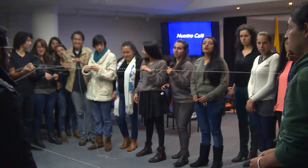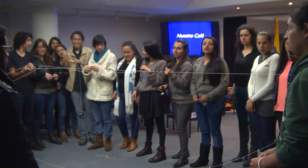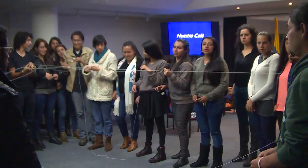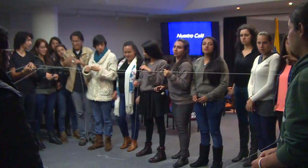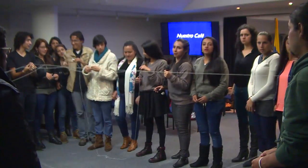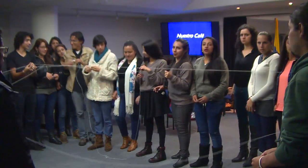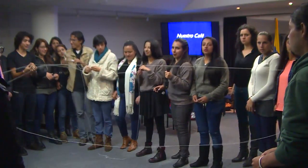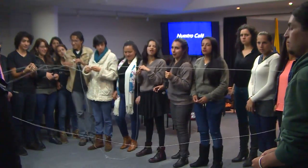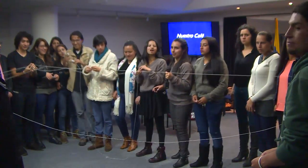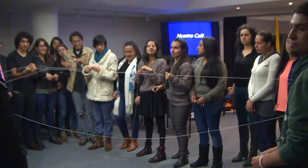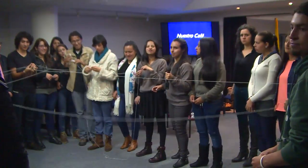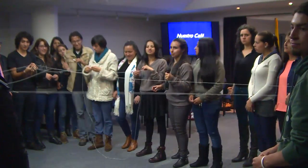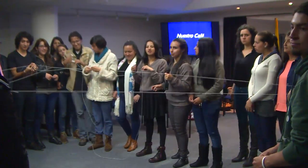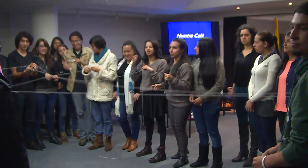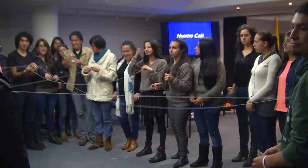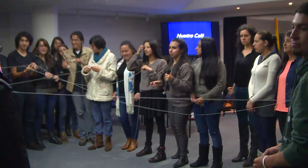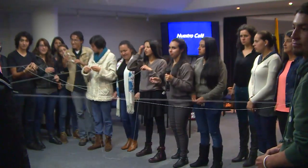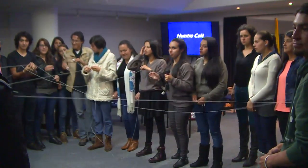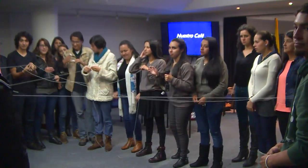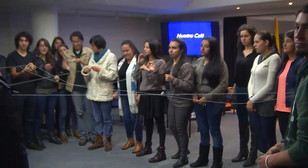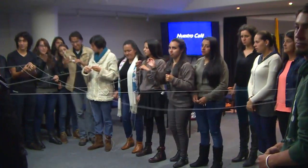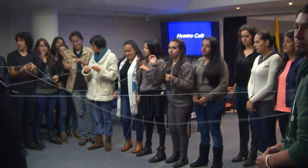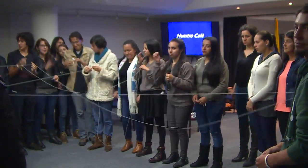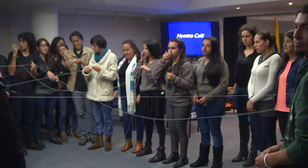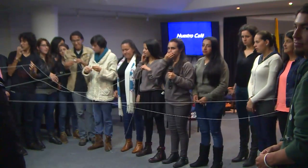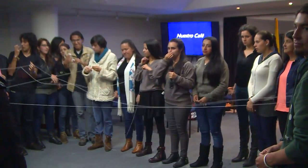Sí, no, ahí estás perfecto.